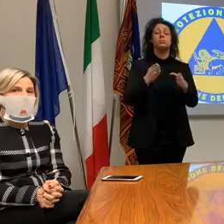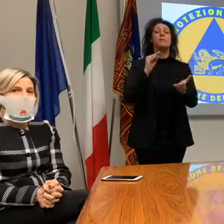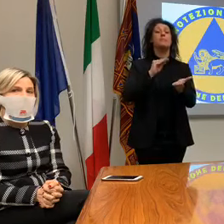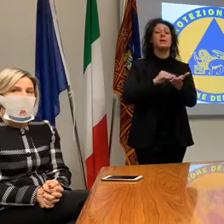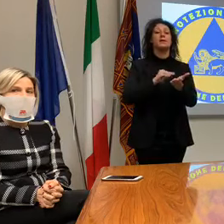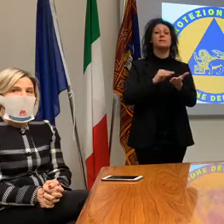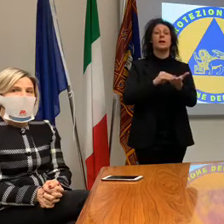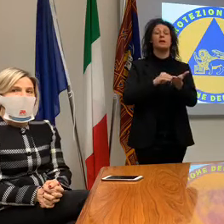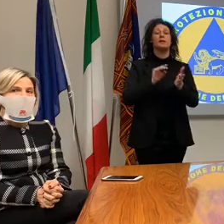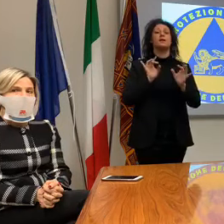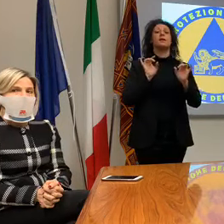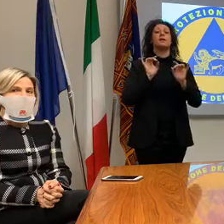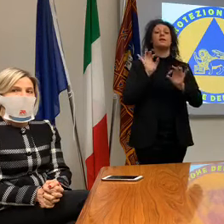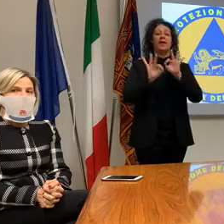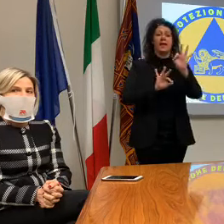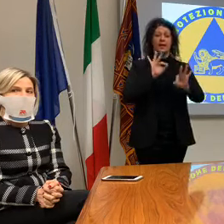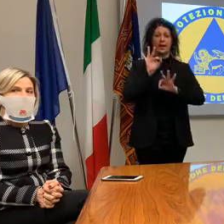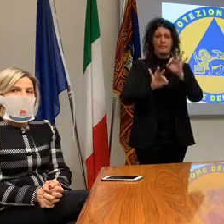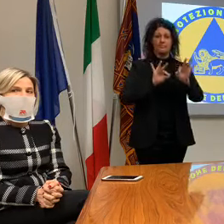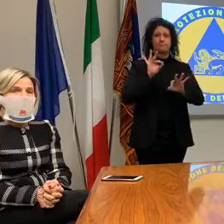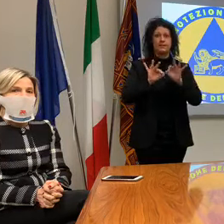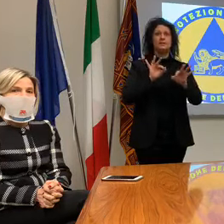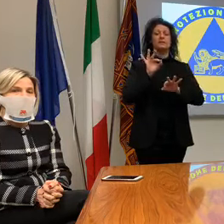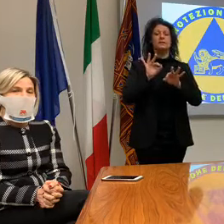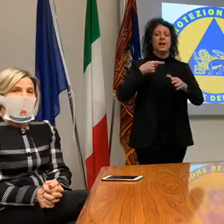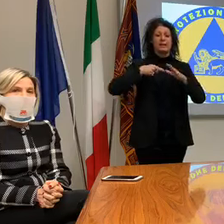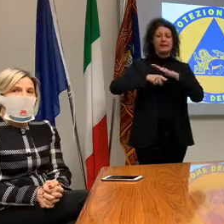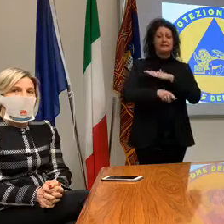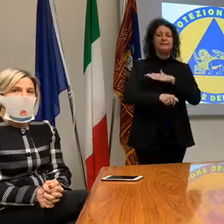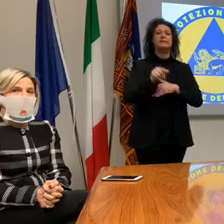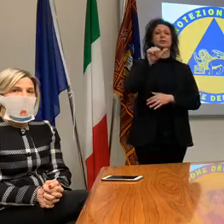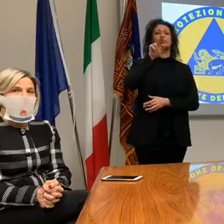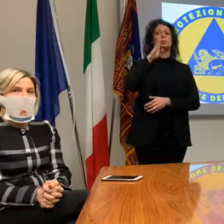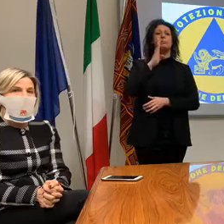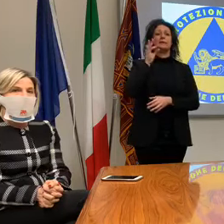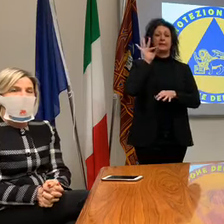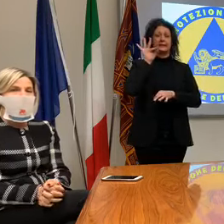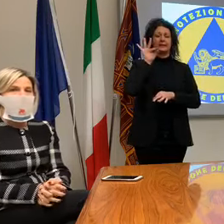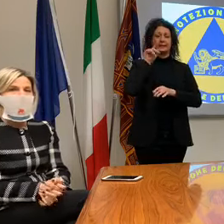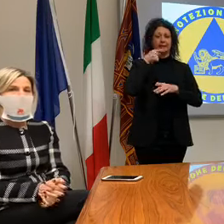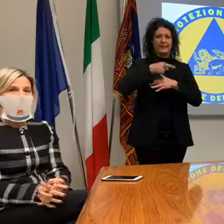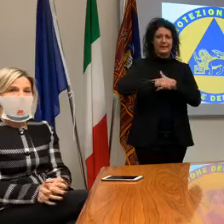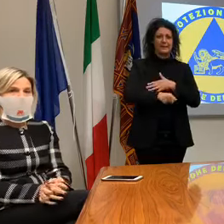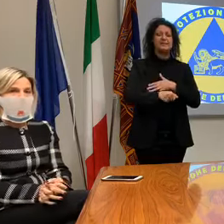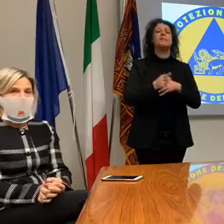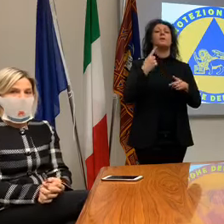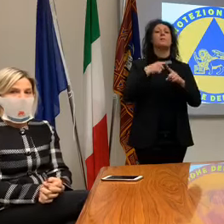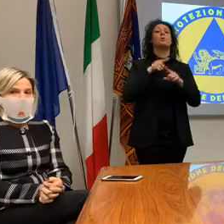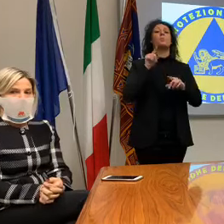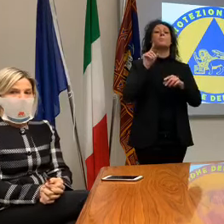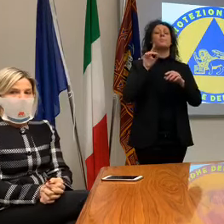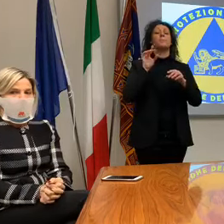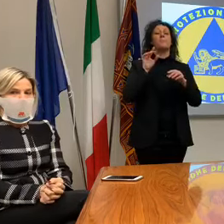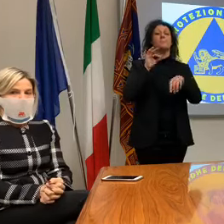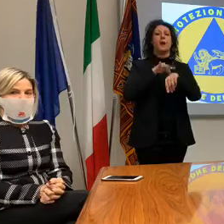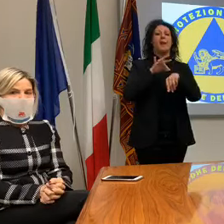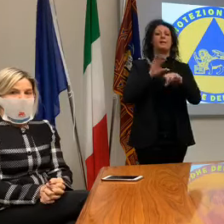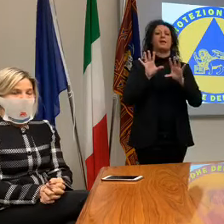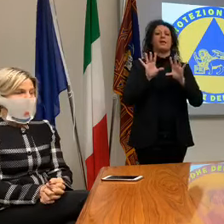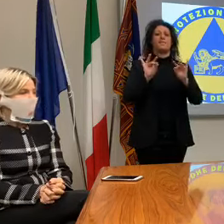intensive, nelle terapie subintensive, semi-intensive e in tutte le malattie infettive, fondamentalmente poi nelle